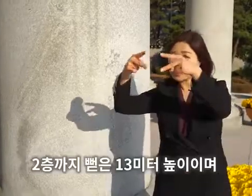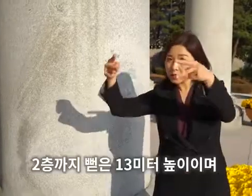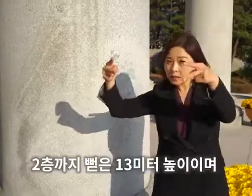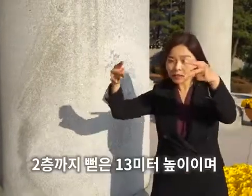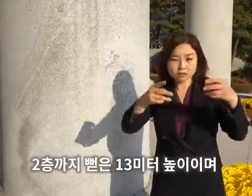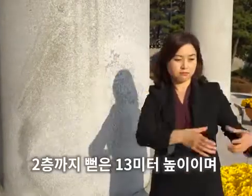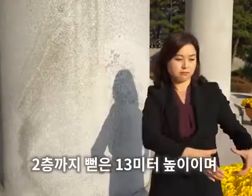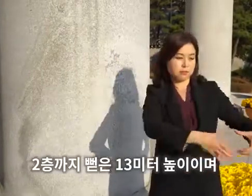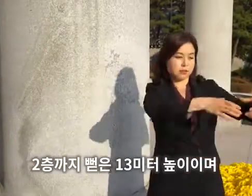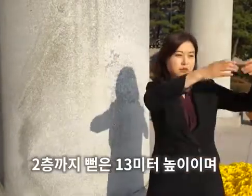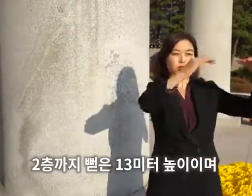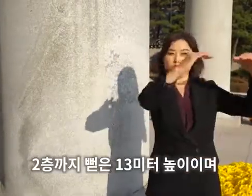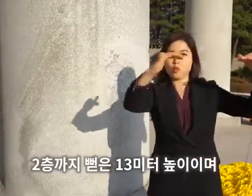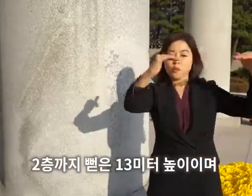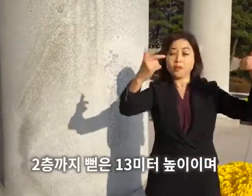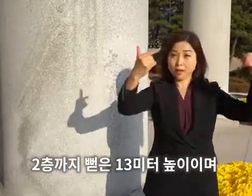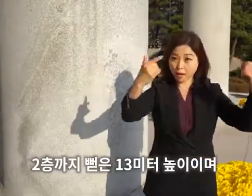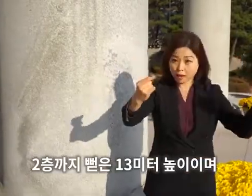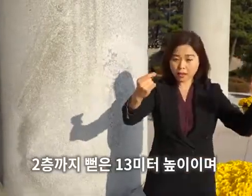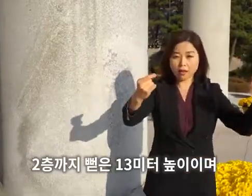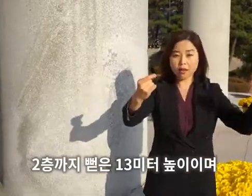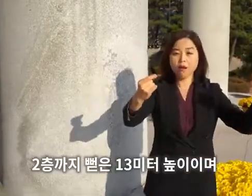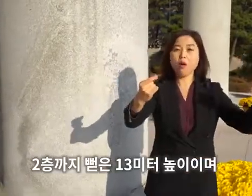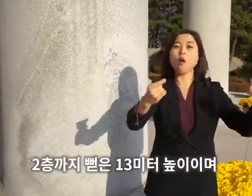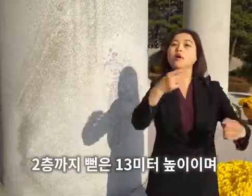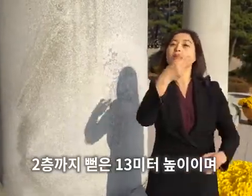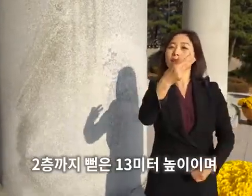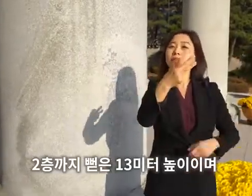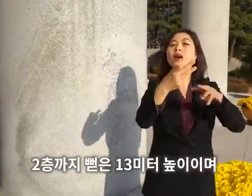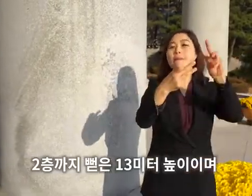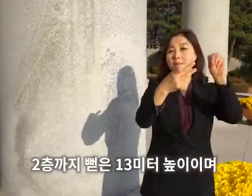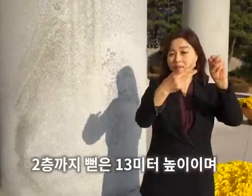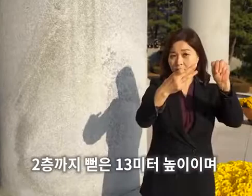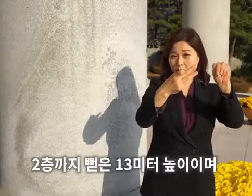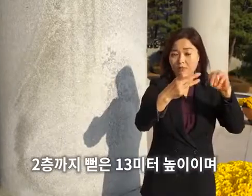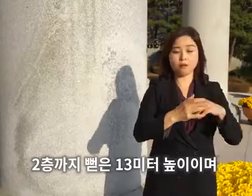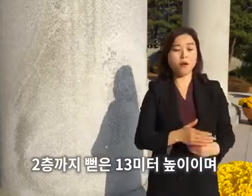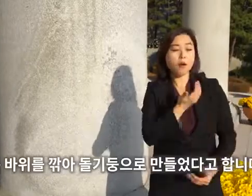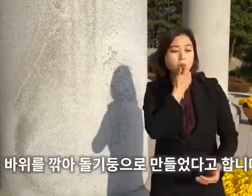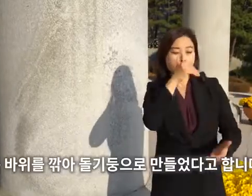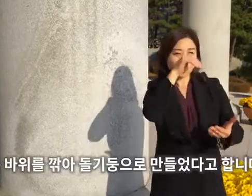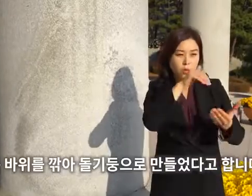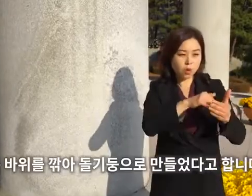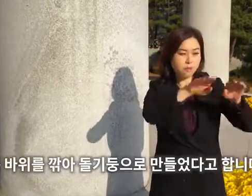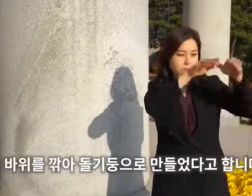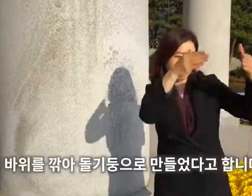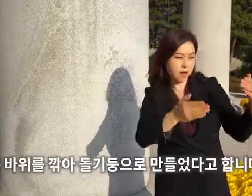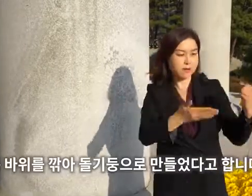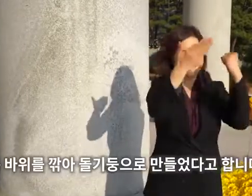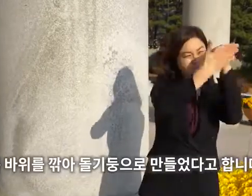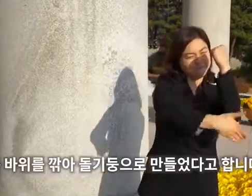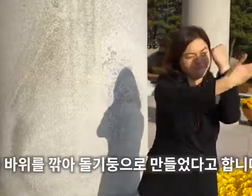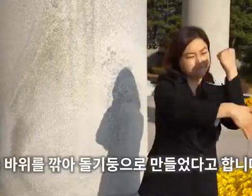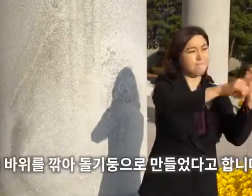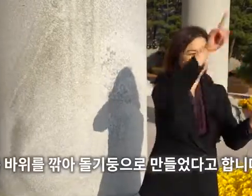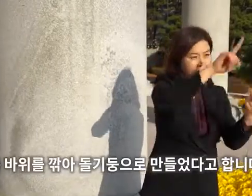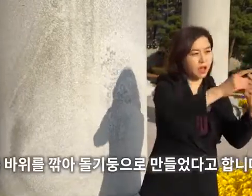2층까지 뻗은 13m 높이이며 큰 바위를 깎아 돌기둥으로